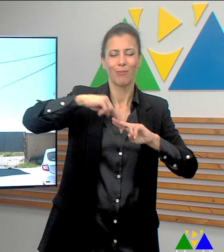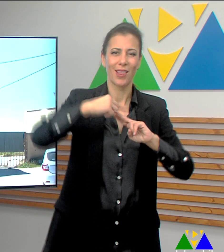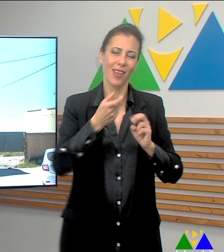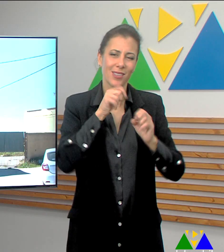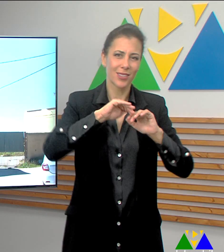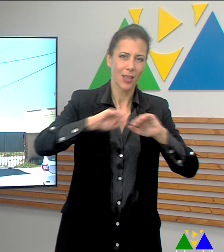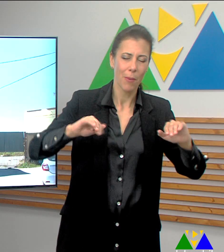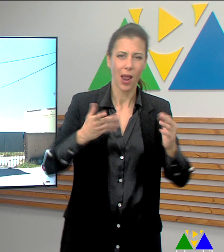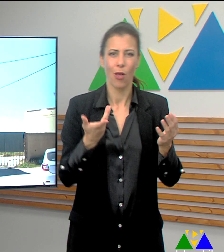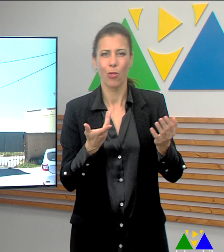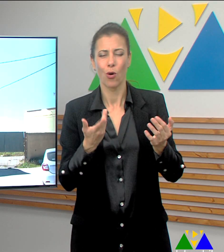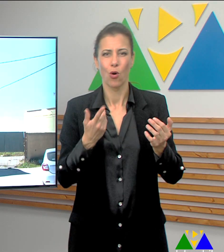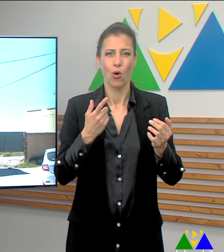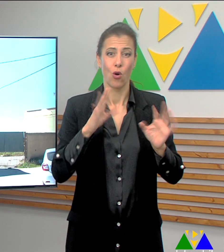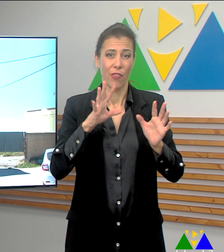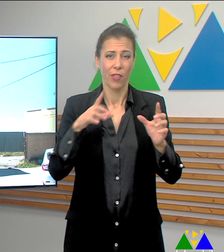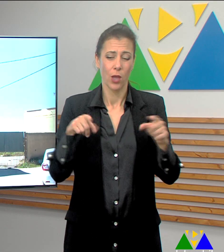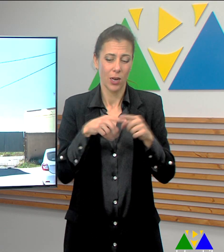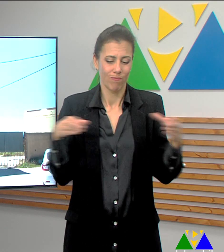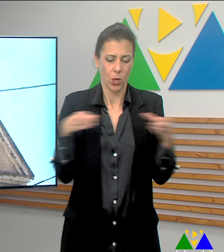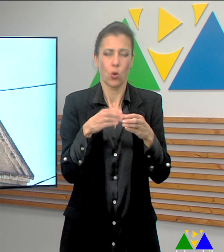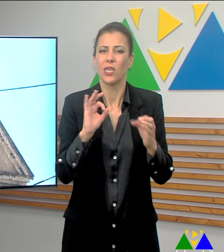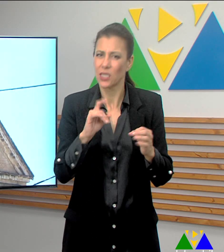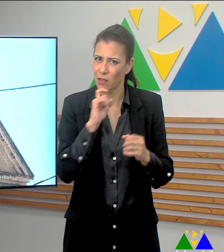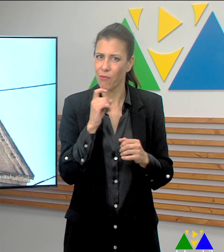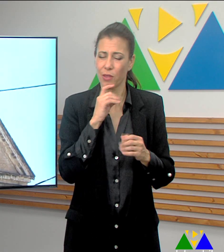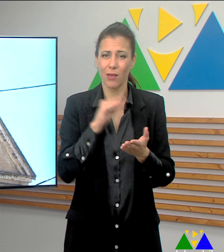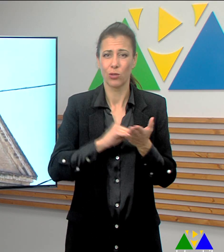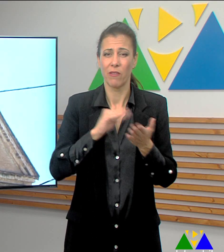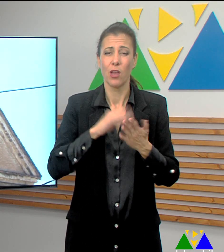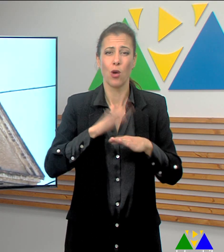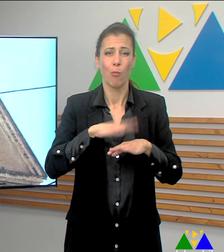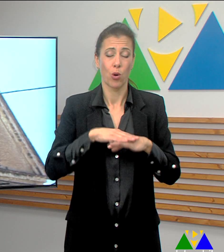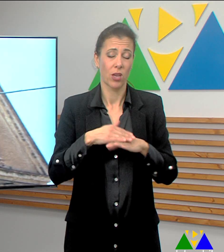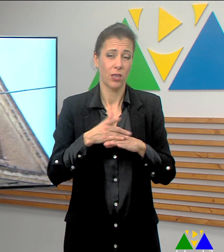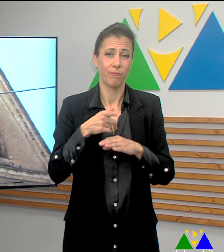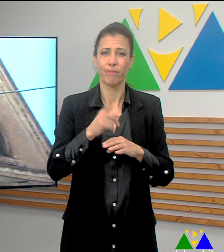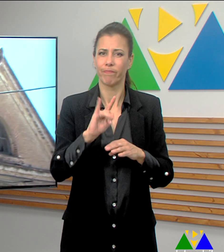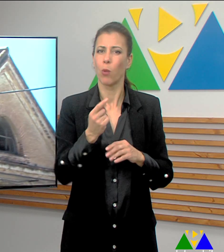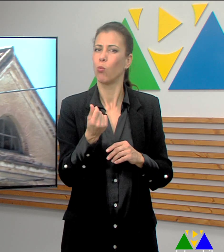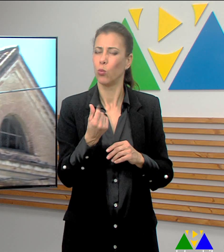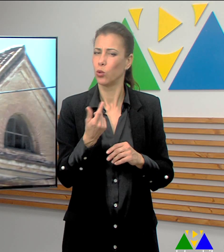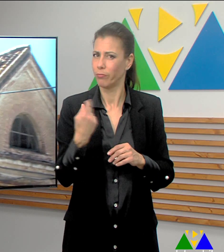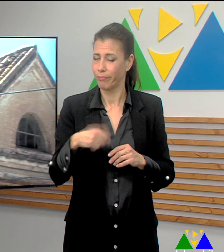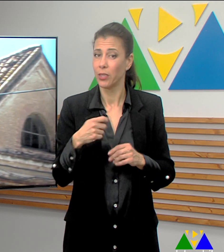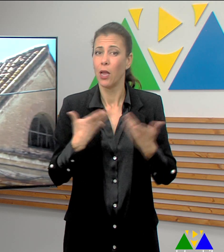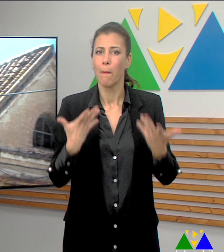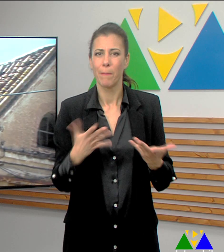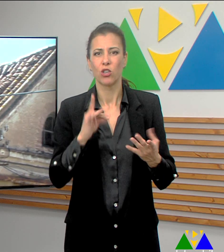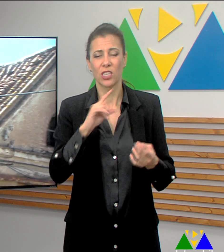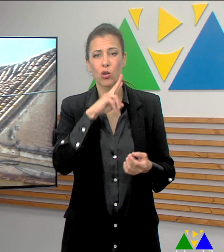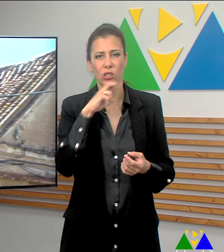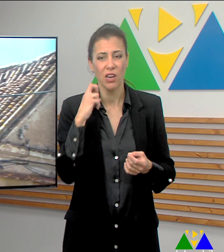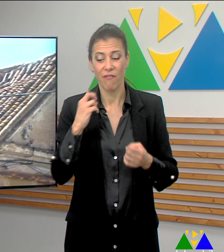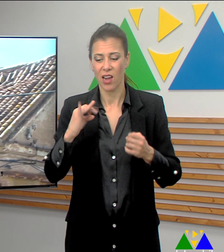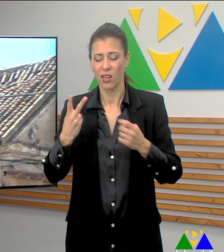separados del núcleo, ¿no? Es complicado a veces porque, todo, como decías bien, esto vale mucho dinero, pero sí que es verdad que conservar estas dos